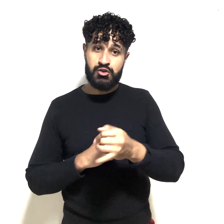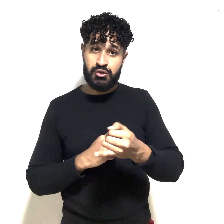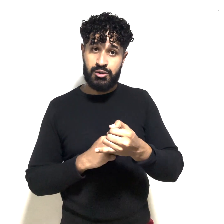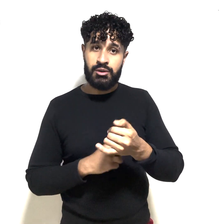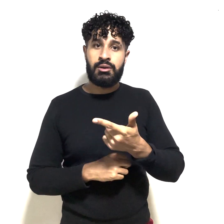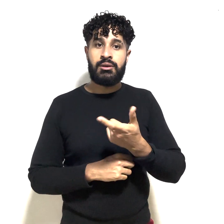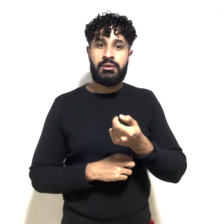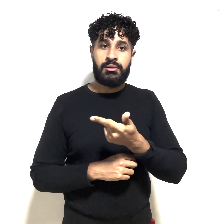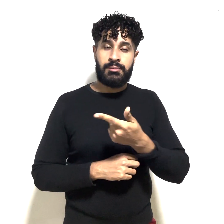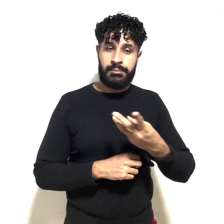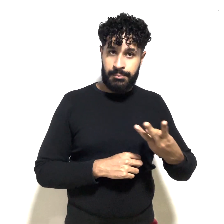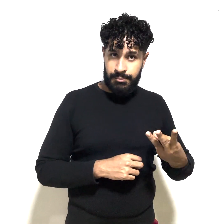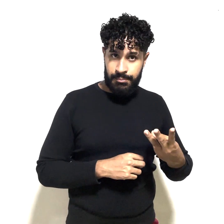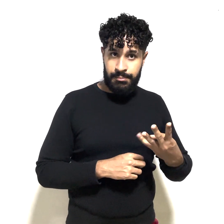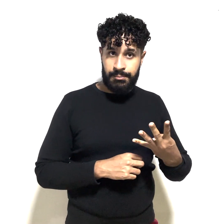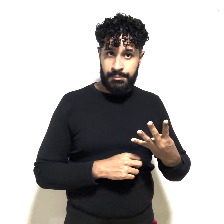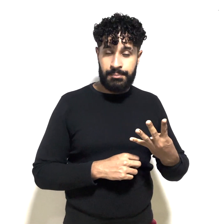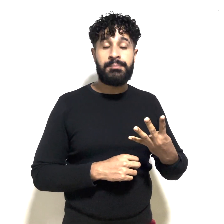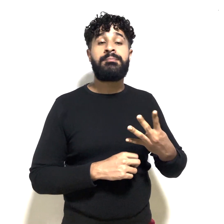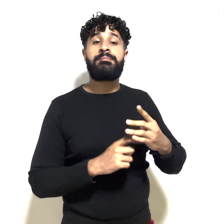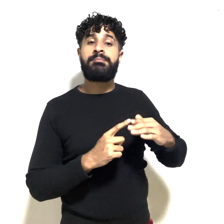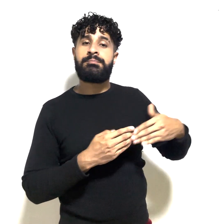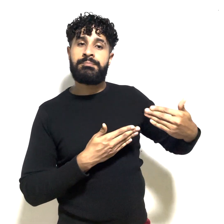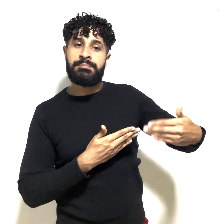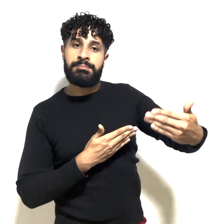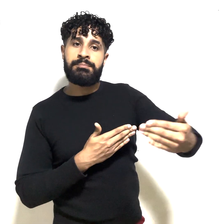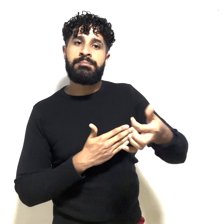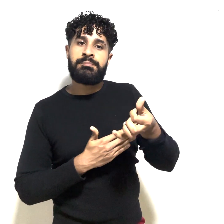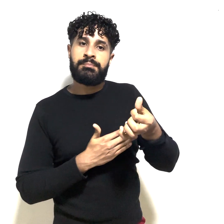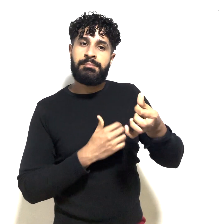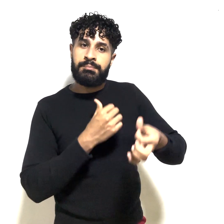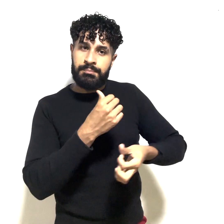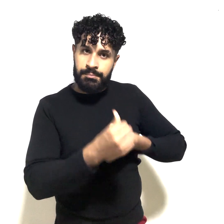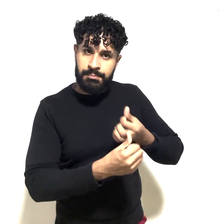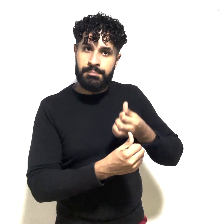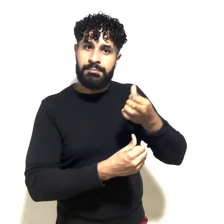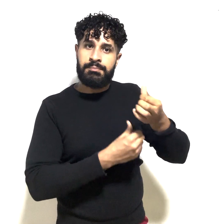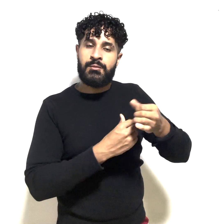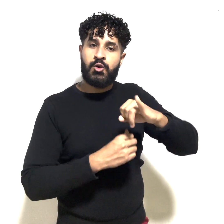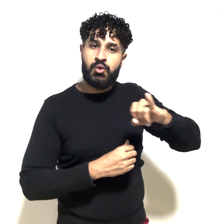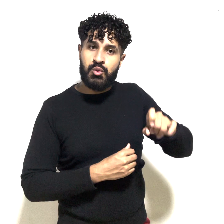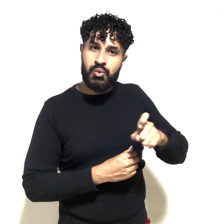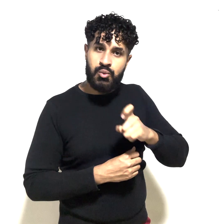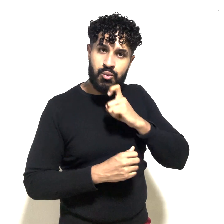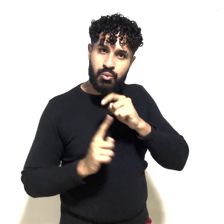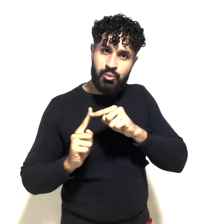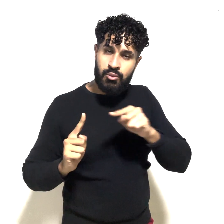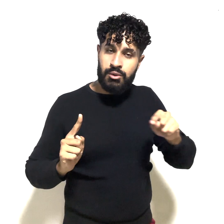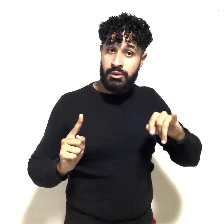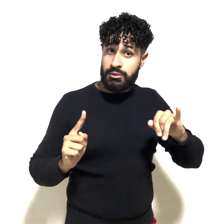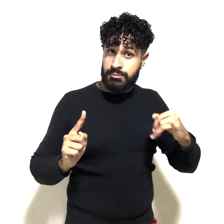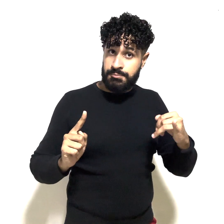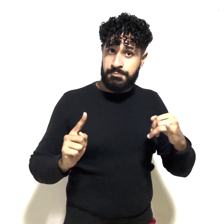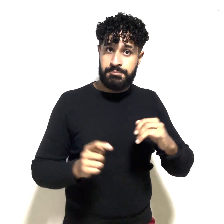2024 e as demais semestralmente Julho a Janeiro 15º